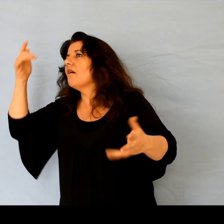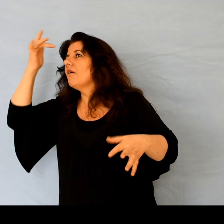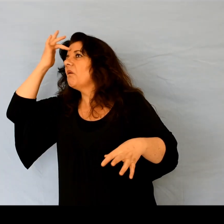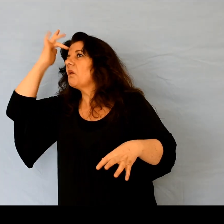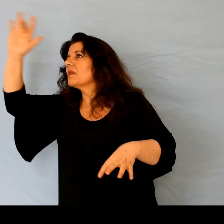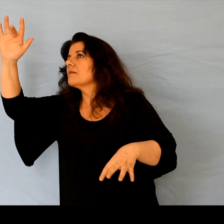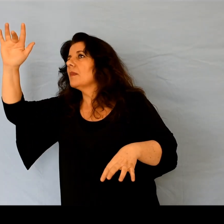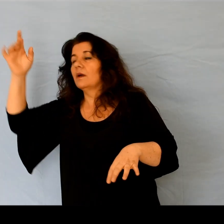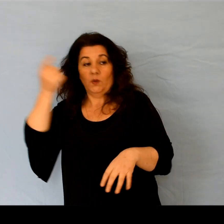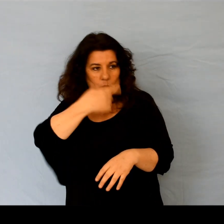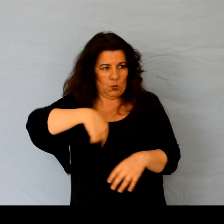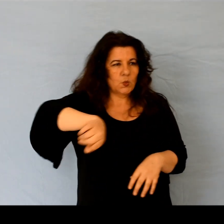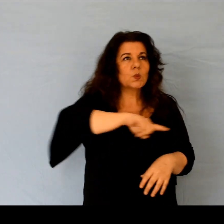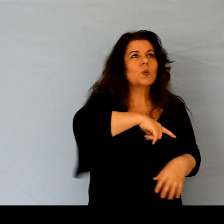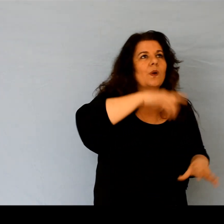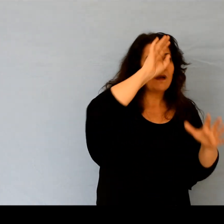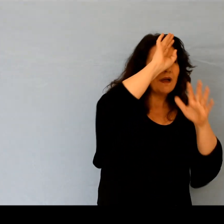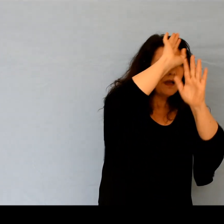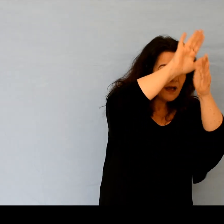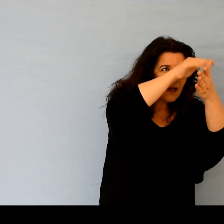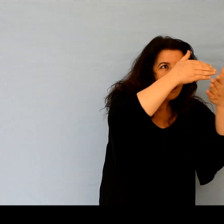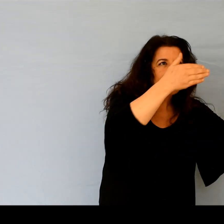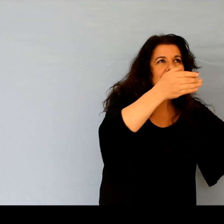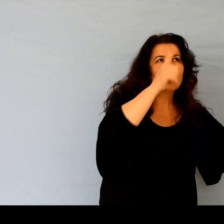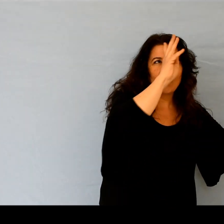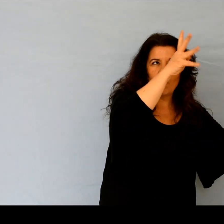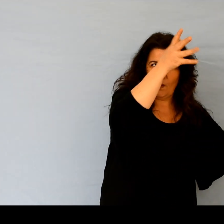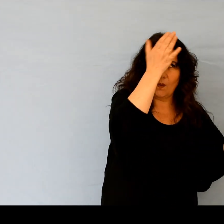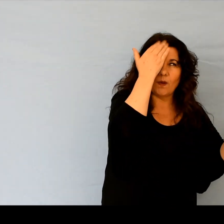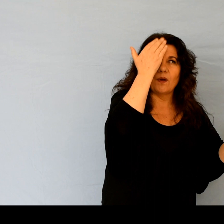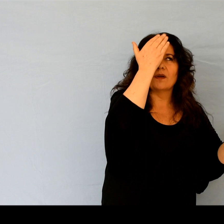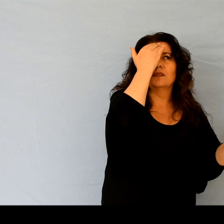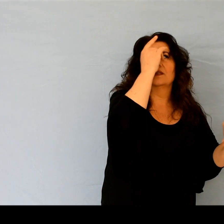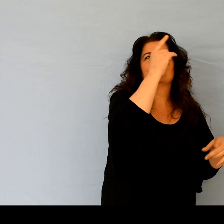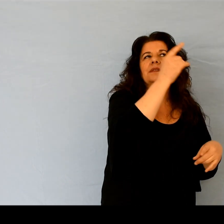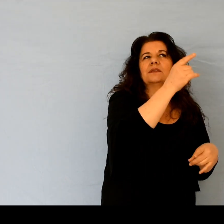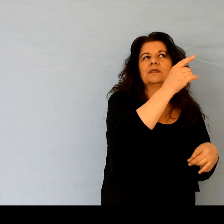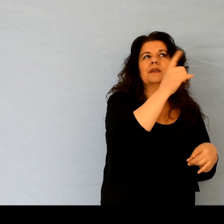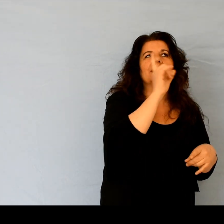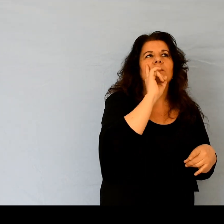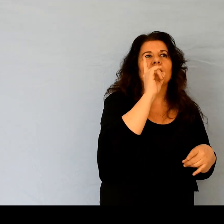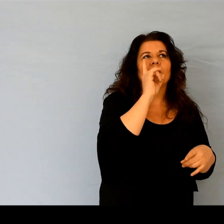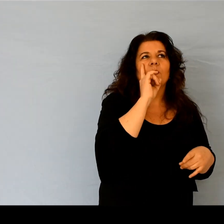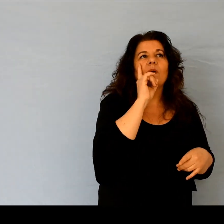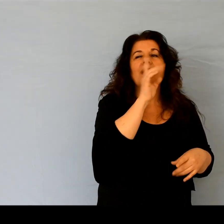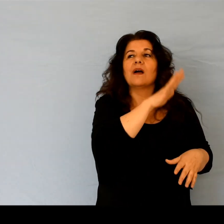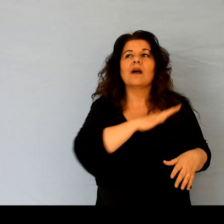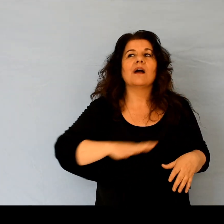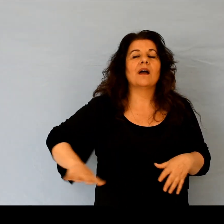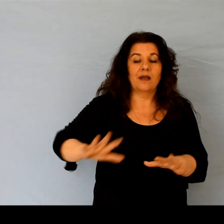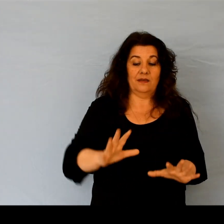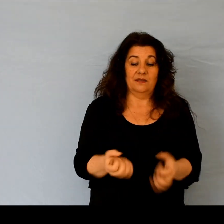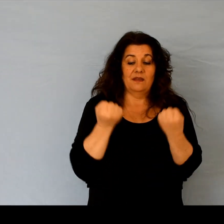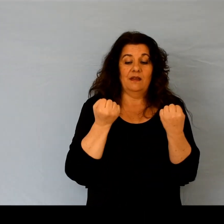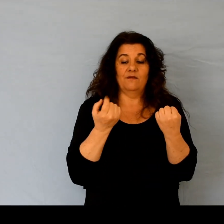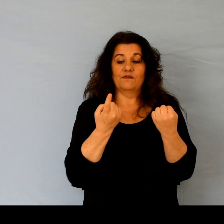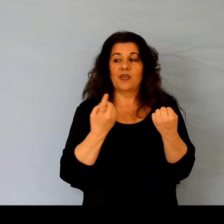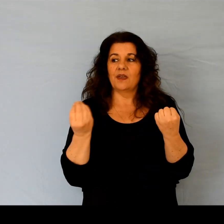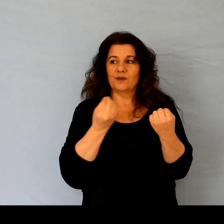Nous adorons ce que nous connaissons, car le salut vient des Juifs. Mais